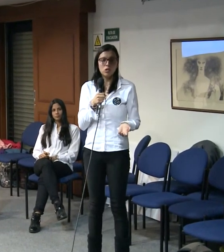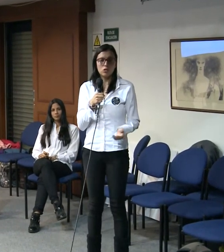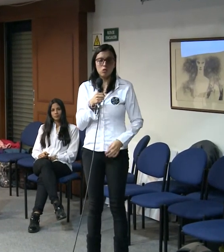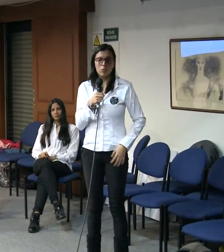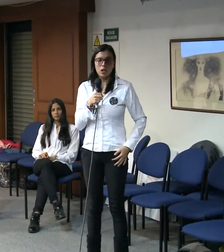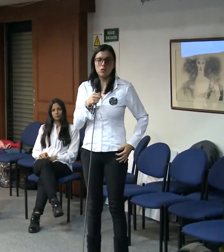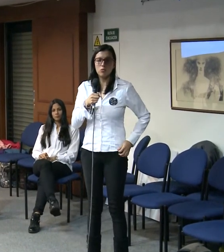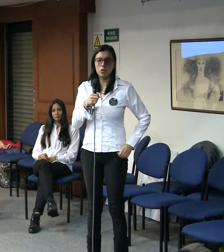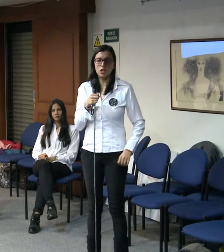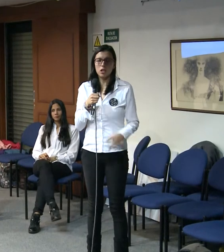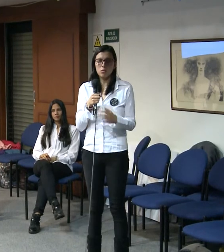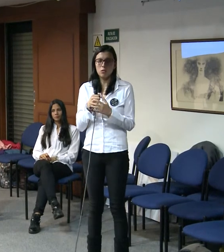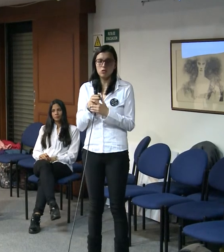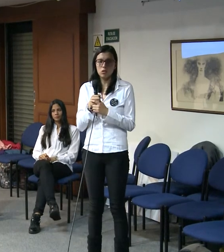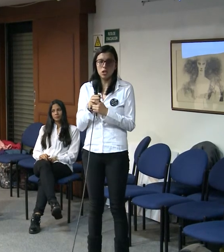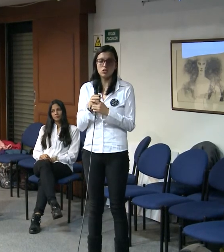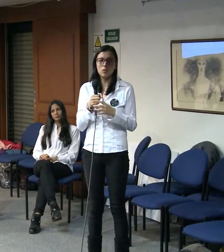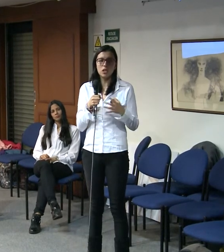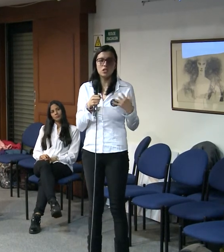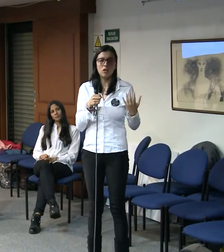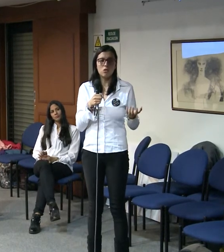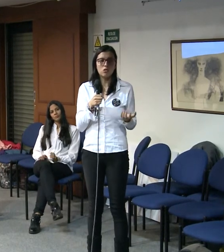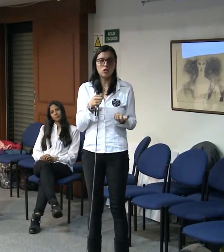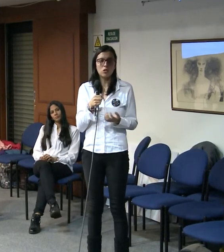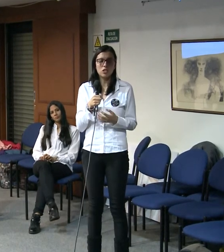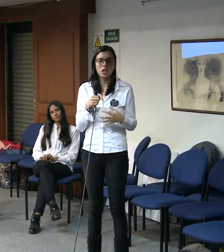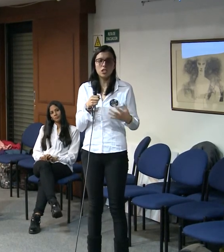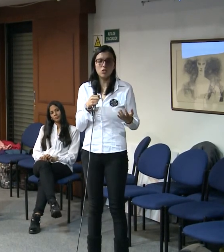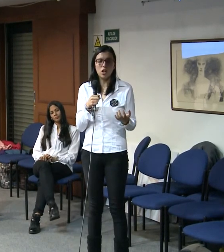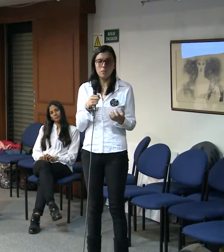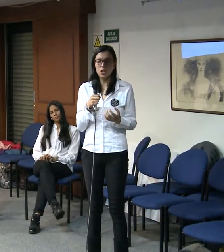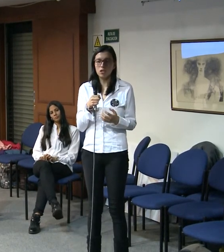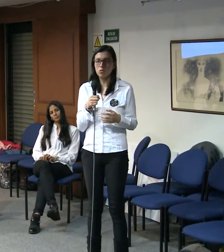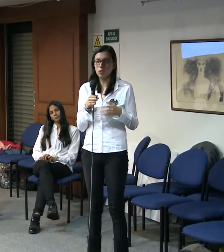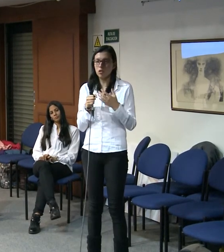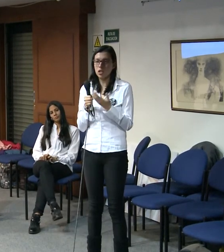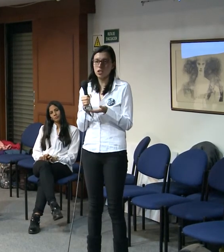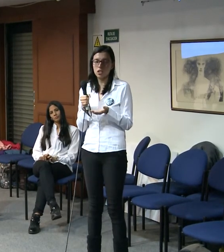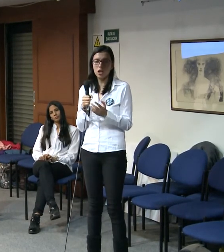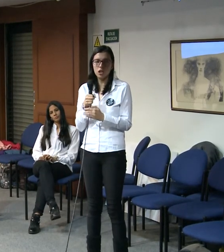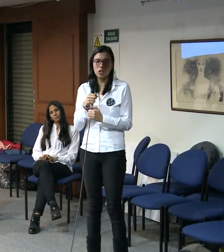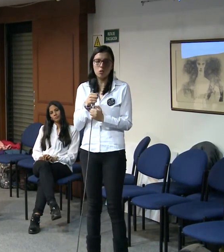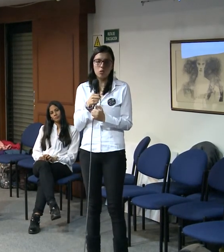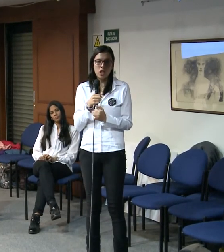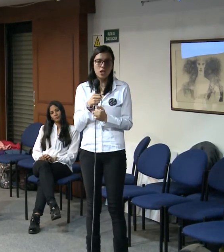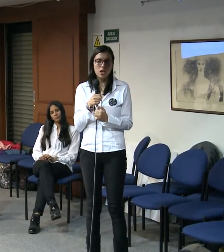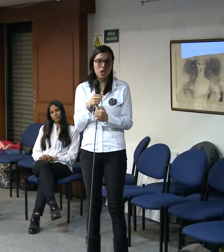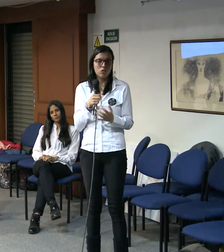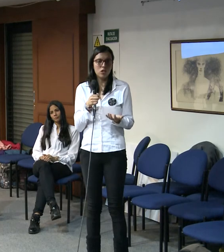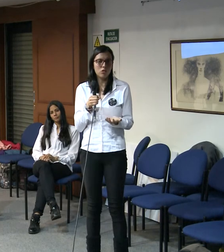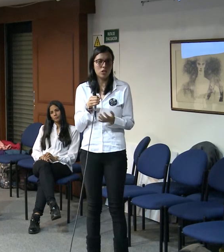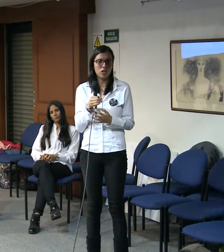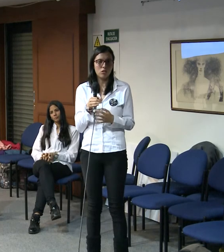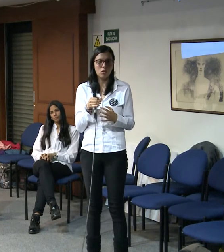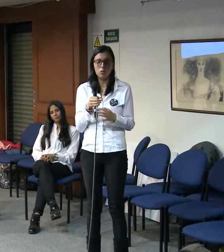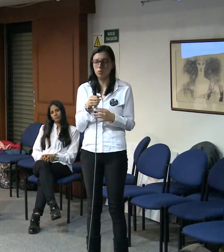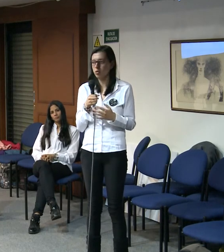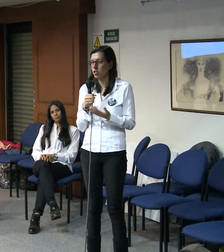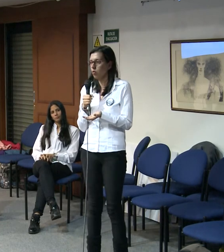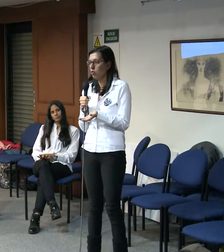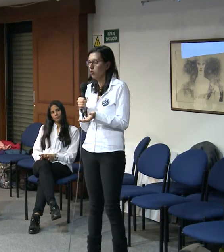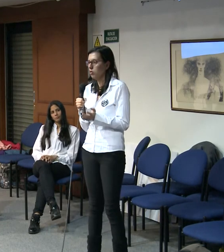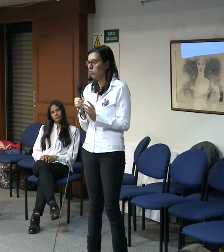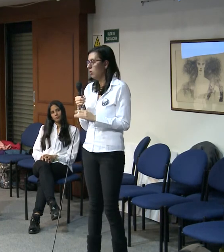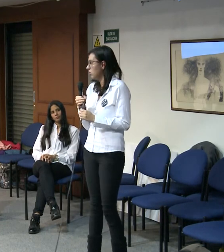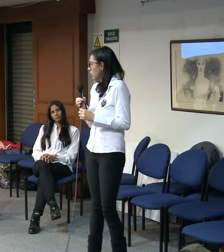un proceso nuevo para ellos, porque digamos, ellos también estaban conociendo ese ejercicio de la mediación, porque venían desde carreras como ingeniería, donde no tienen como